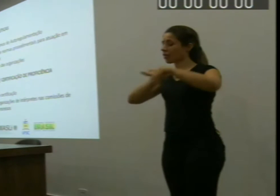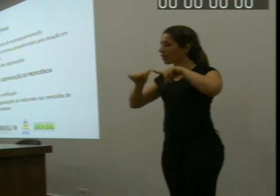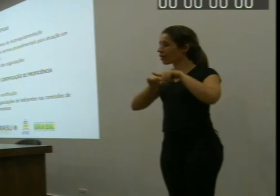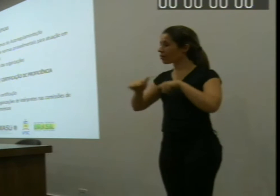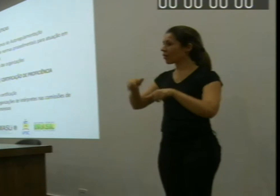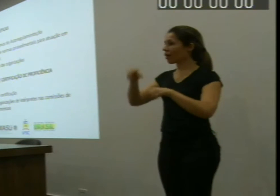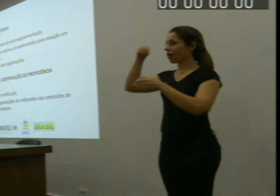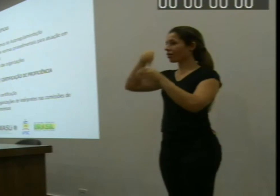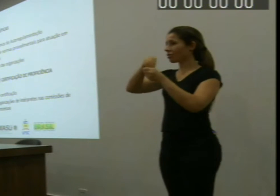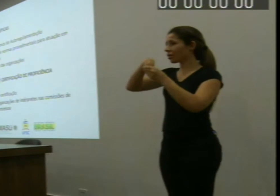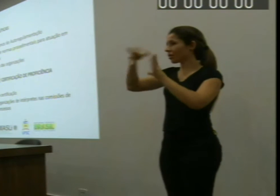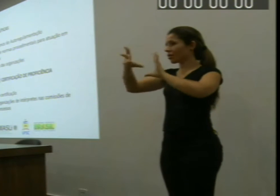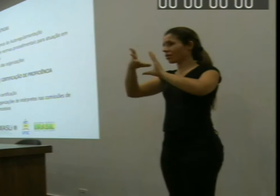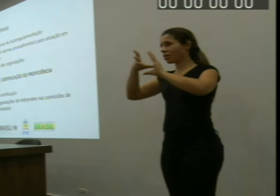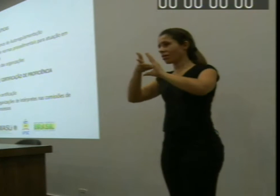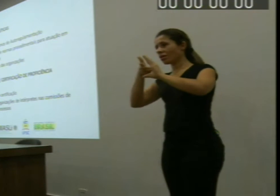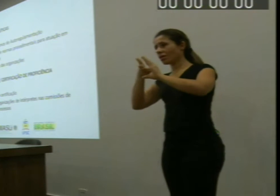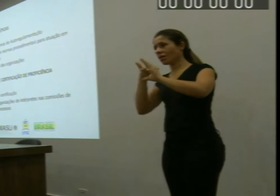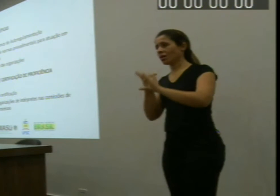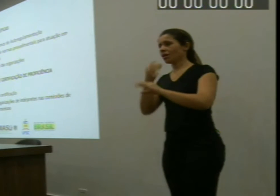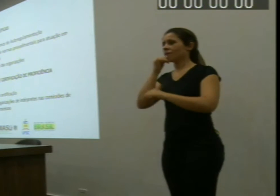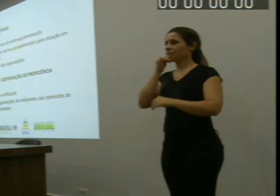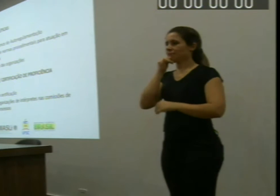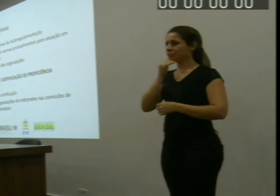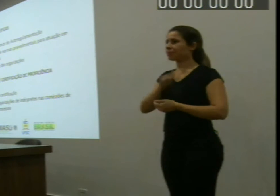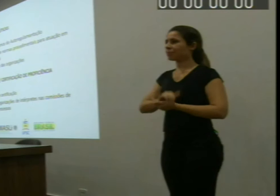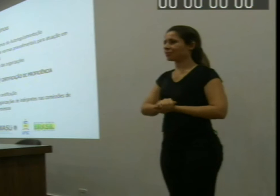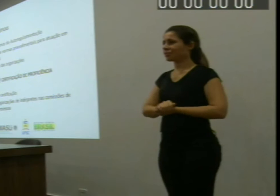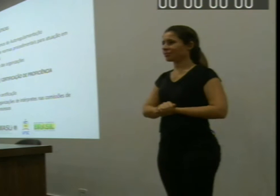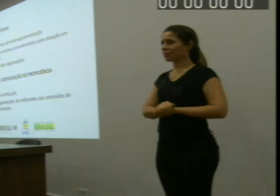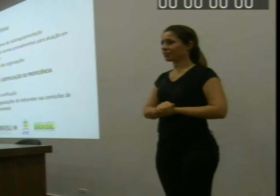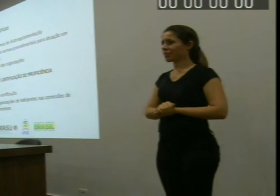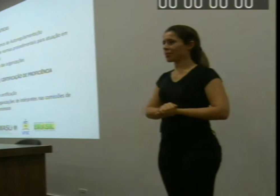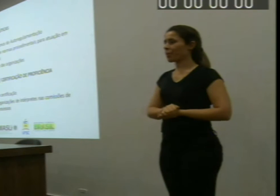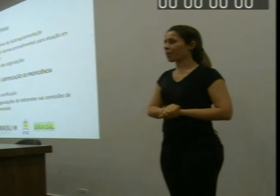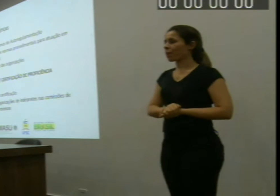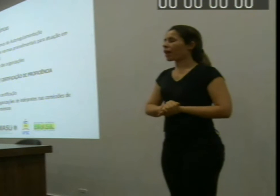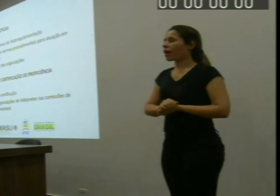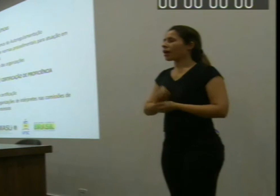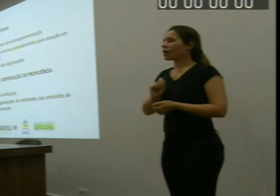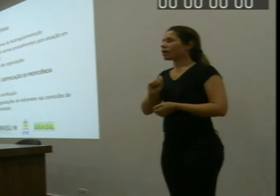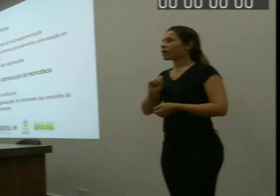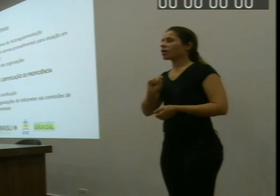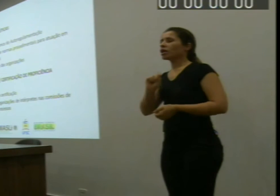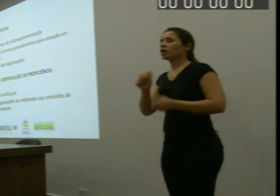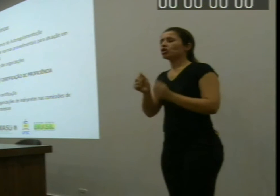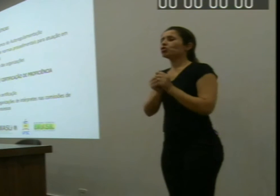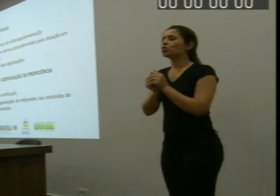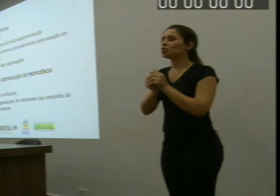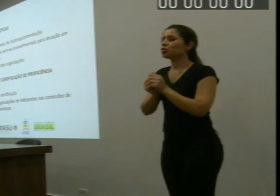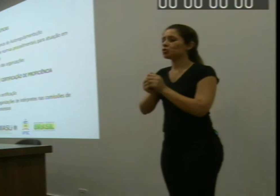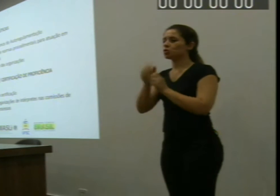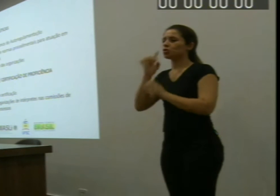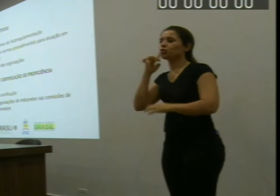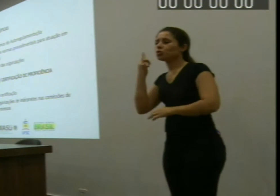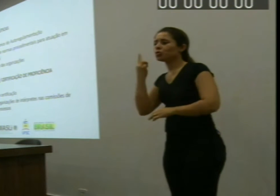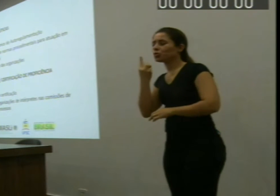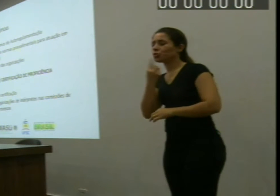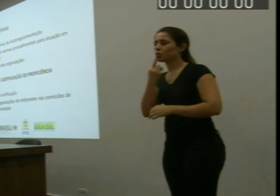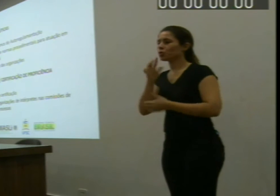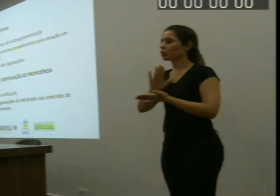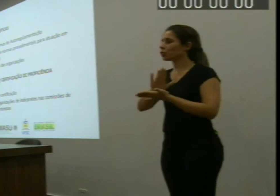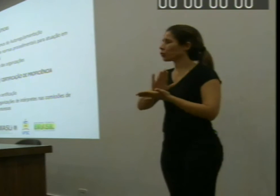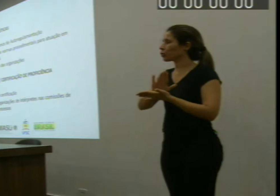dia de quem é Interprete cotidianamente de quem acompanha surdos de quem tá na sala de aula de Quem interpreta os